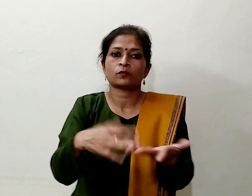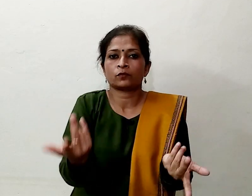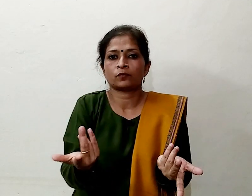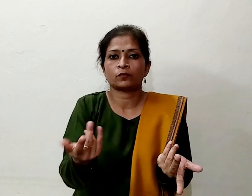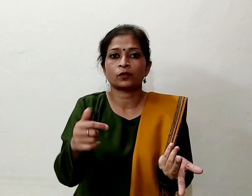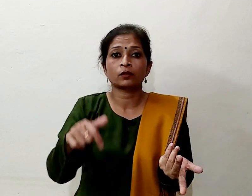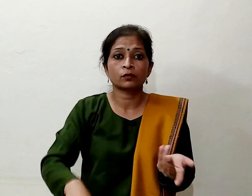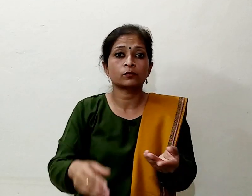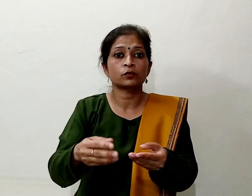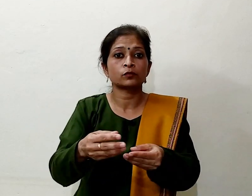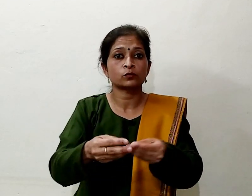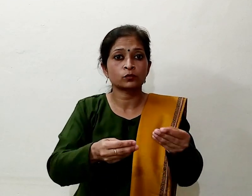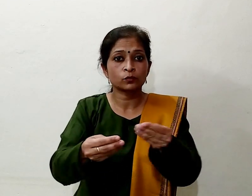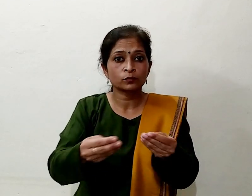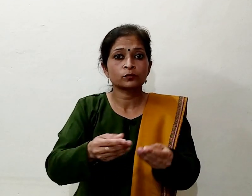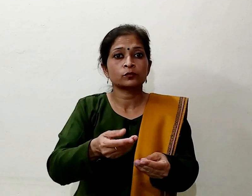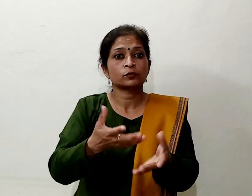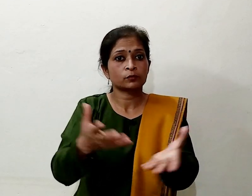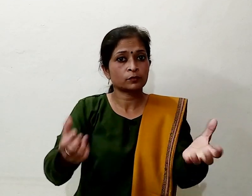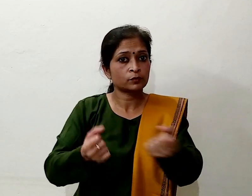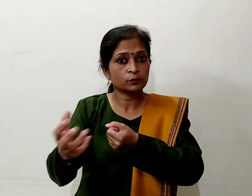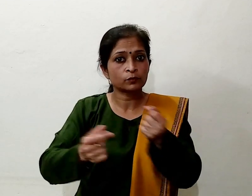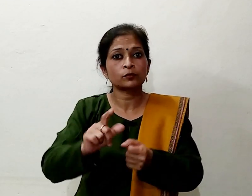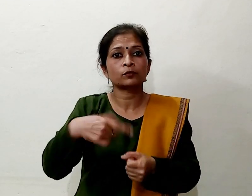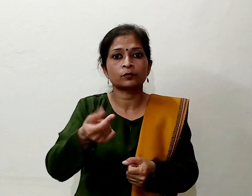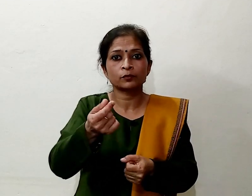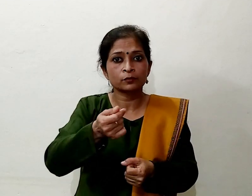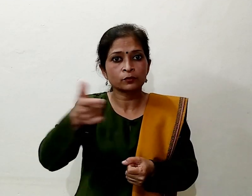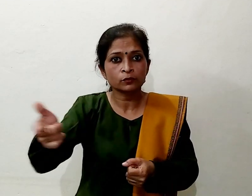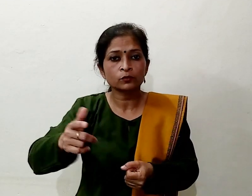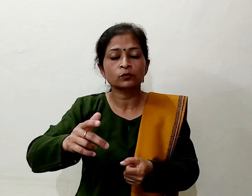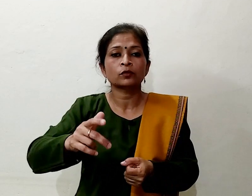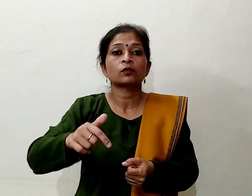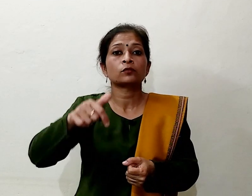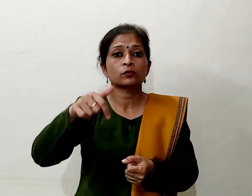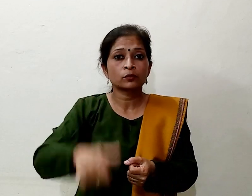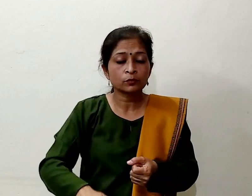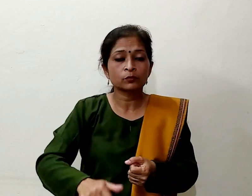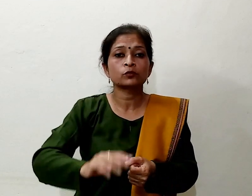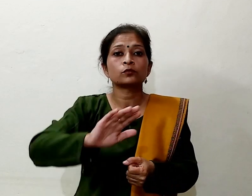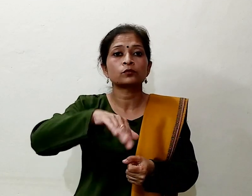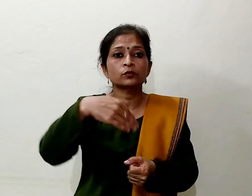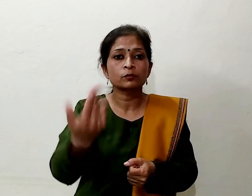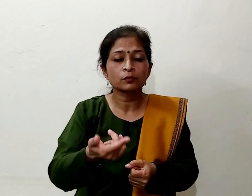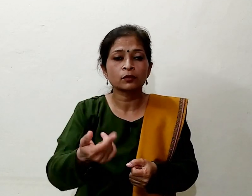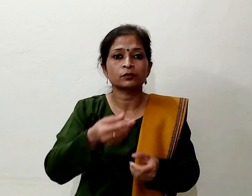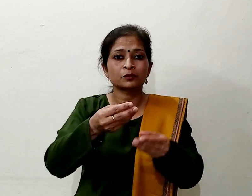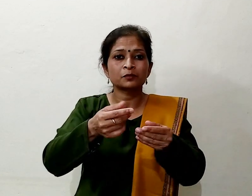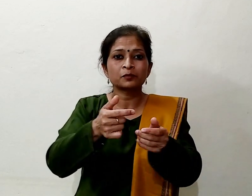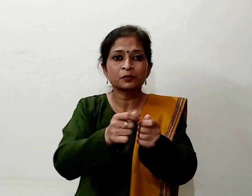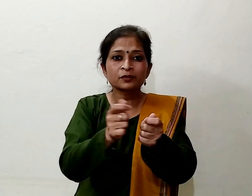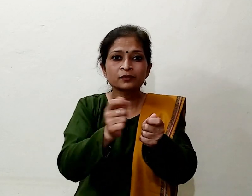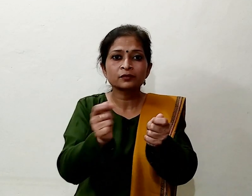नगर खरीदारी करते समय जो पैसा दुकंदार वापस करे उसको सैनिटाइज करने के पश्चाथ ही